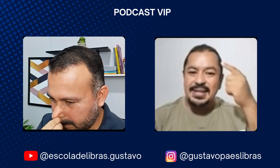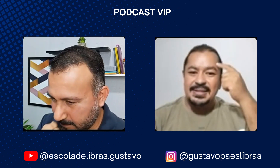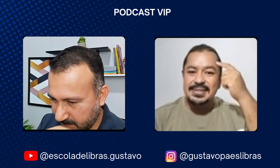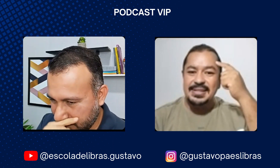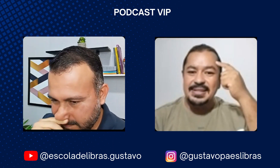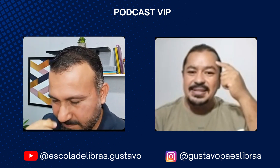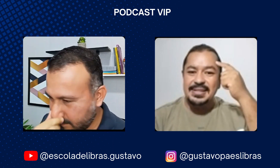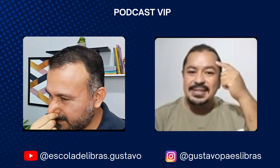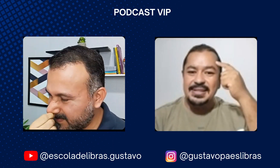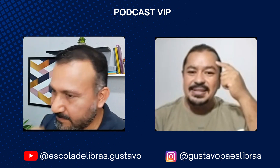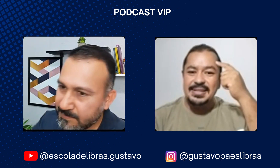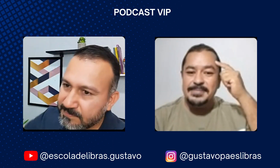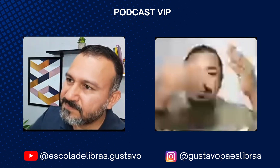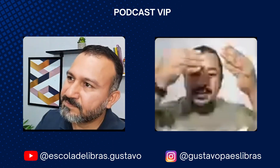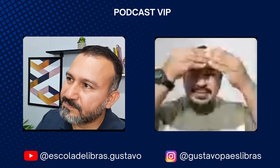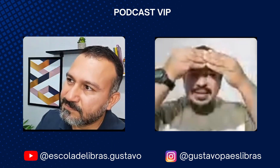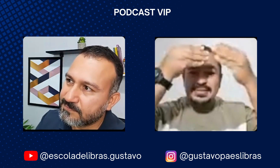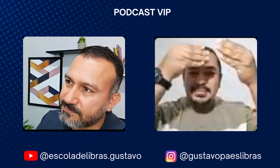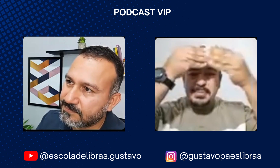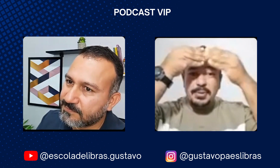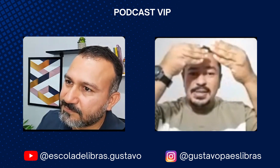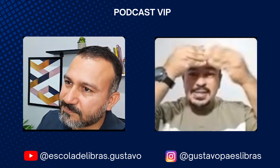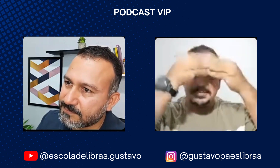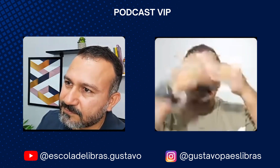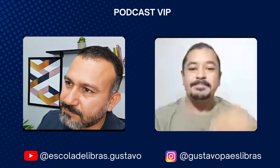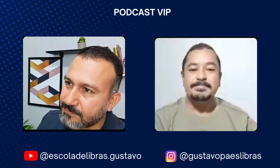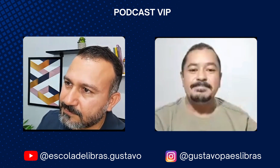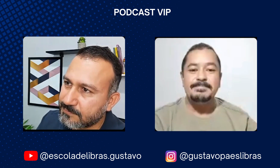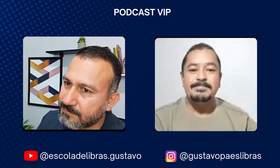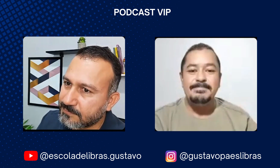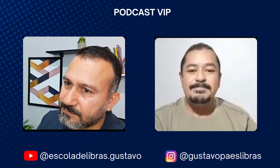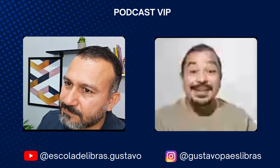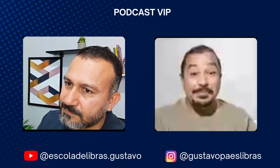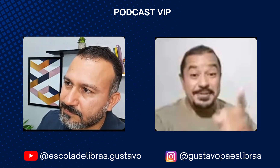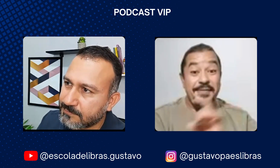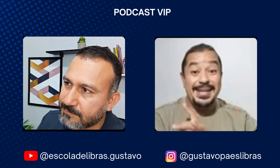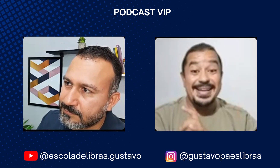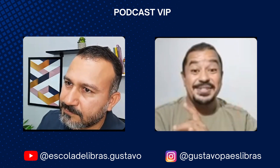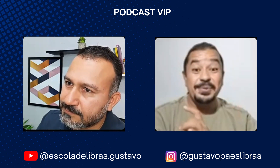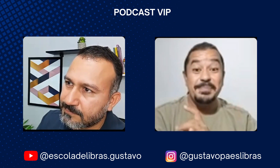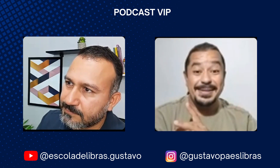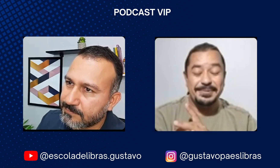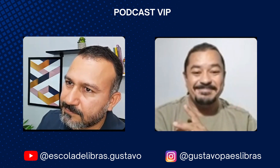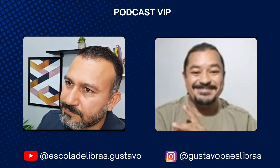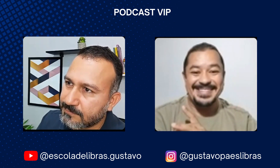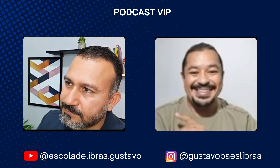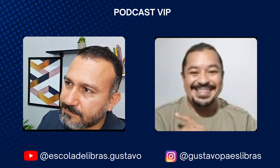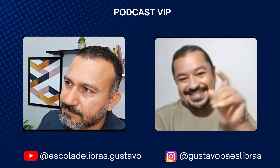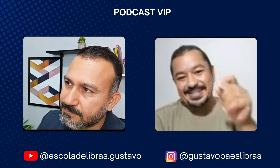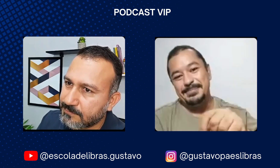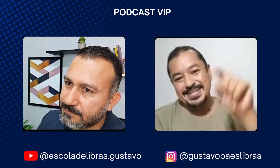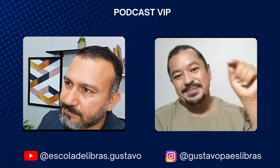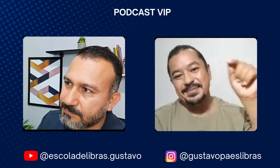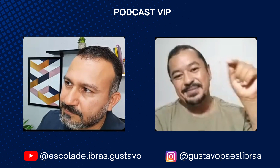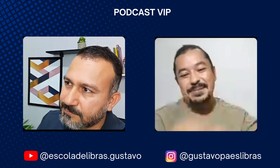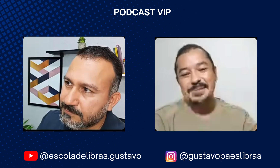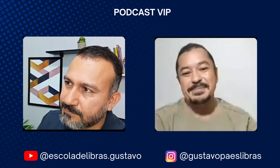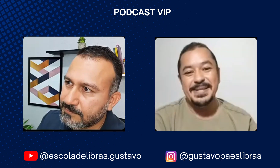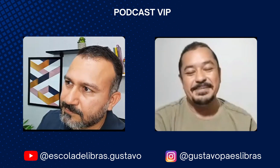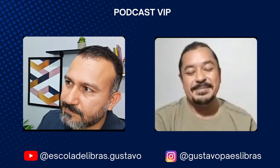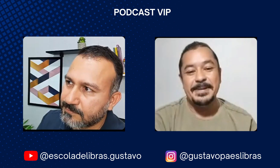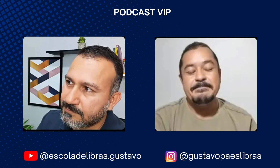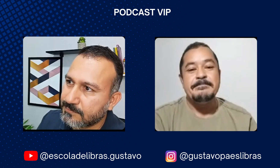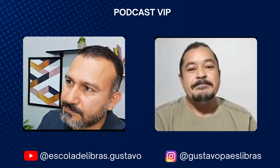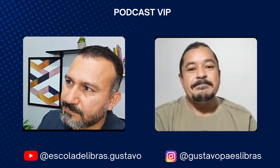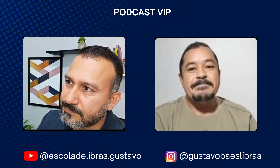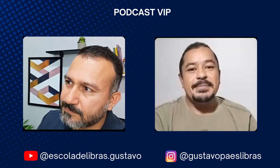destravar uma coisa que está aqui dentro, que tá me bloqueando, né? Por isso que eu falei a questão do medo, né? Logo mais cedo, a